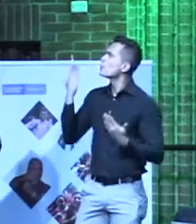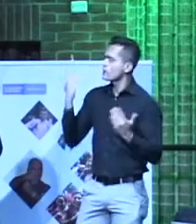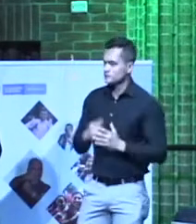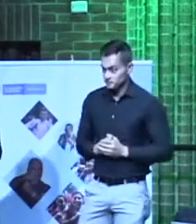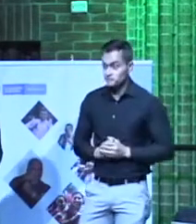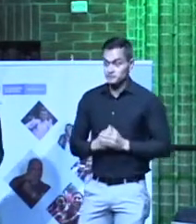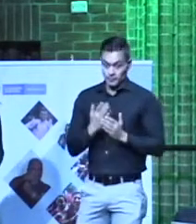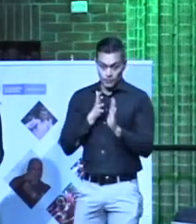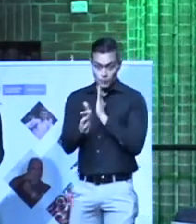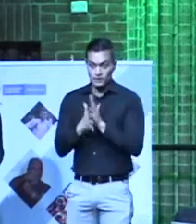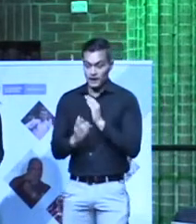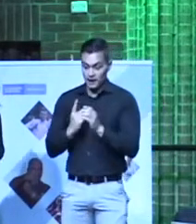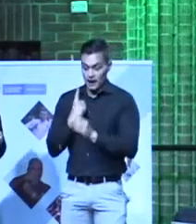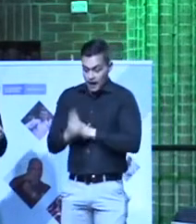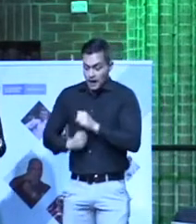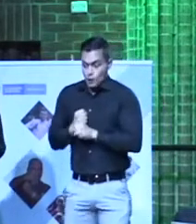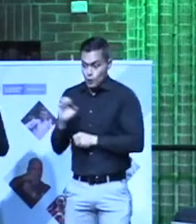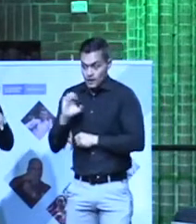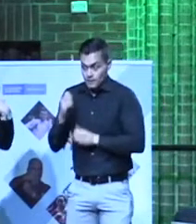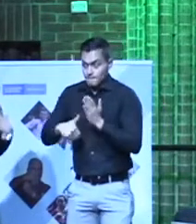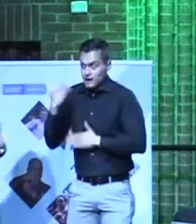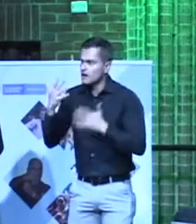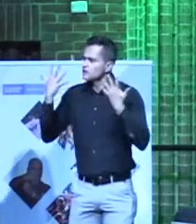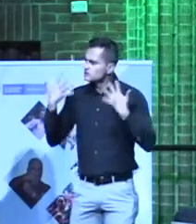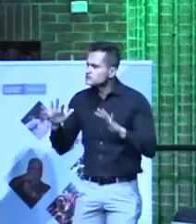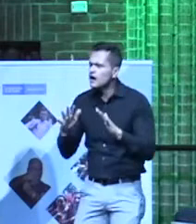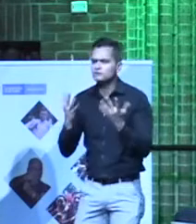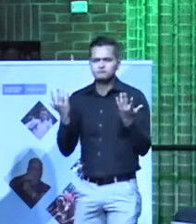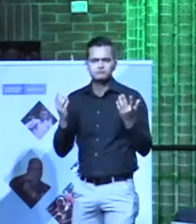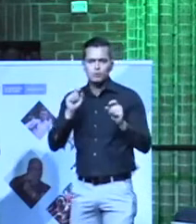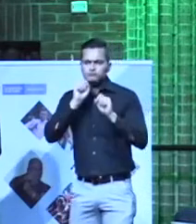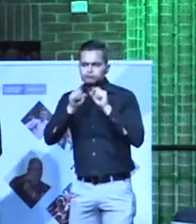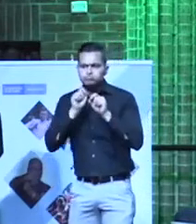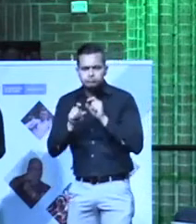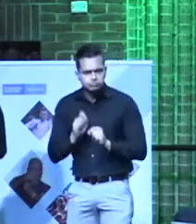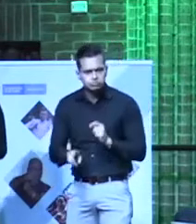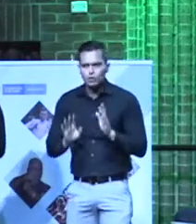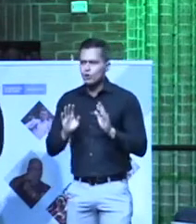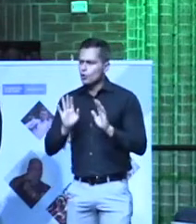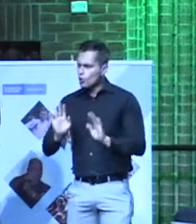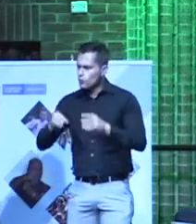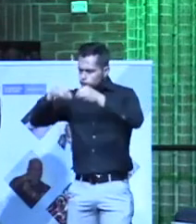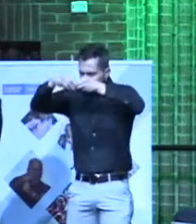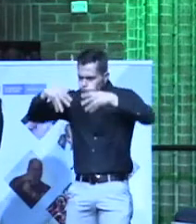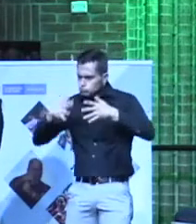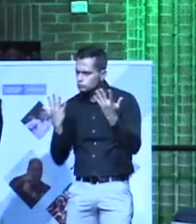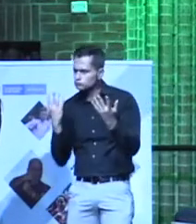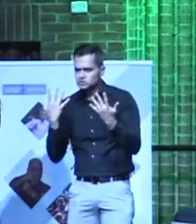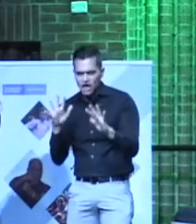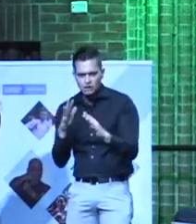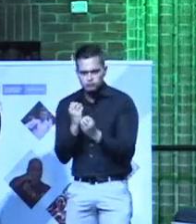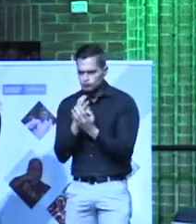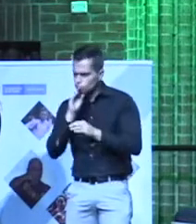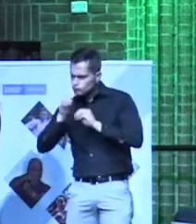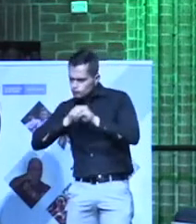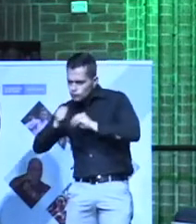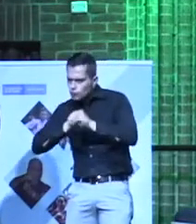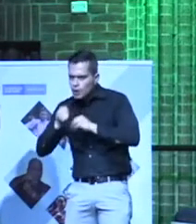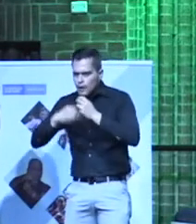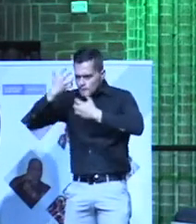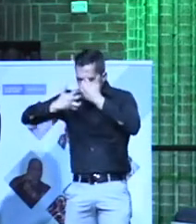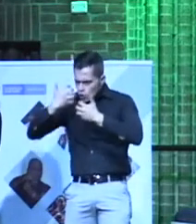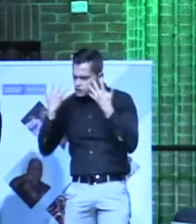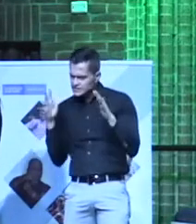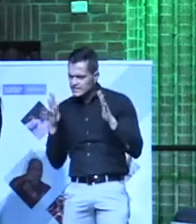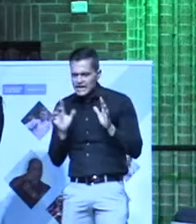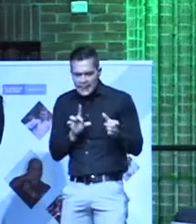teníamos al inicio del año la batería de preguntas, la estructura general de la prueba. Pero quisimos validarla, quisimos estar seguros de la